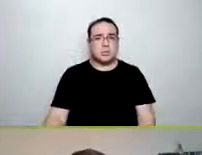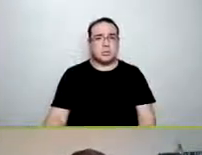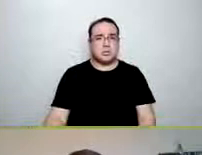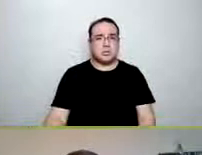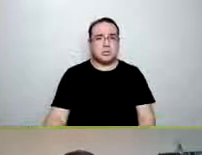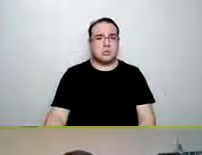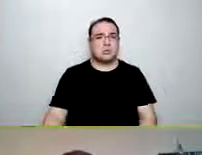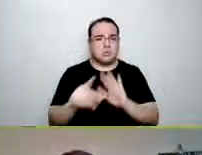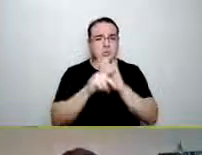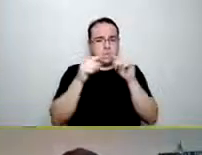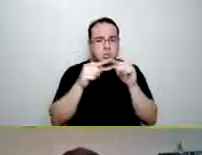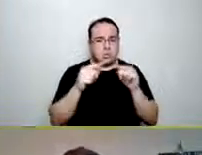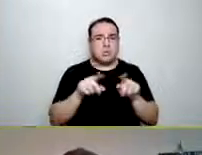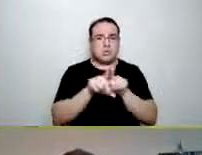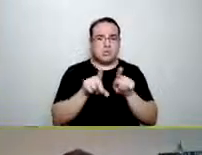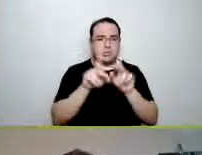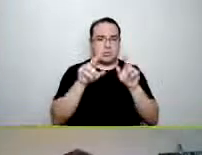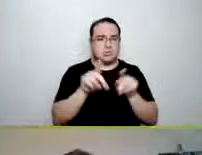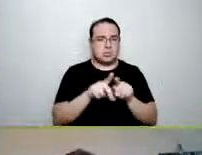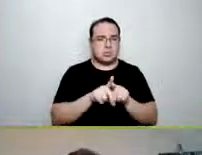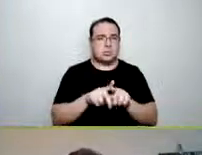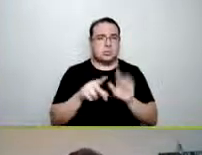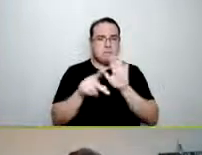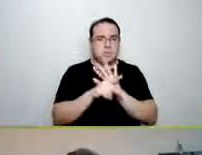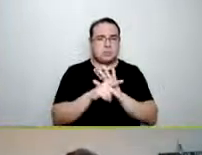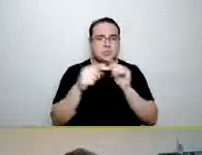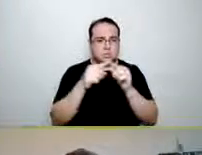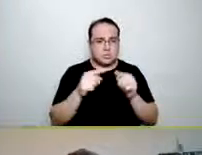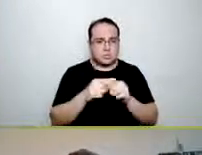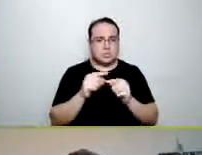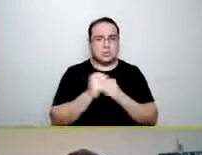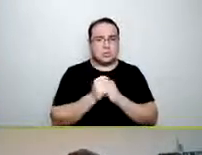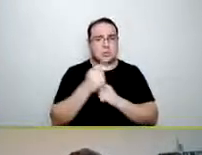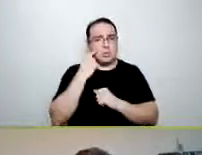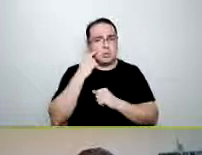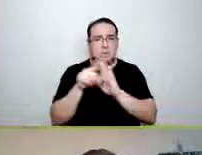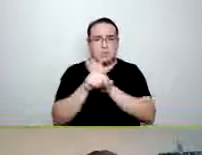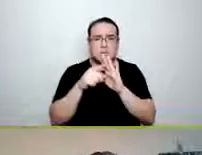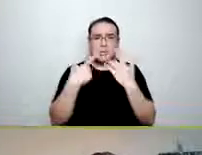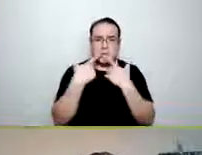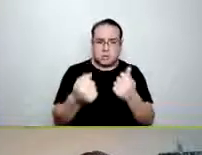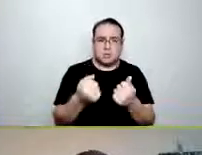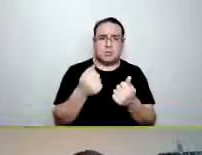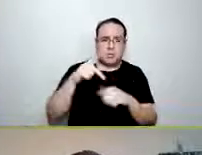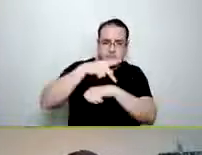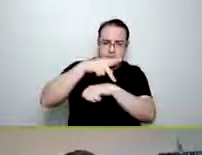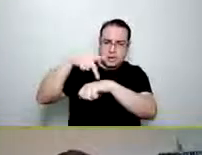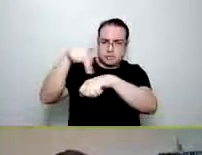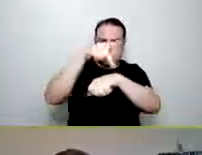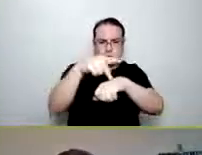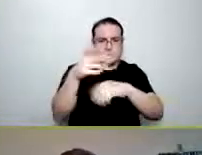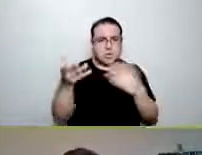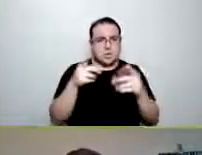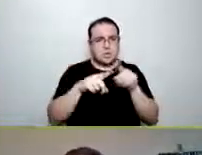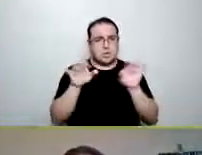um programa também como o Toolbox do Summer Institute of Linguistics, ou SIL International, como eles se chamam hoje, que é